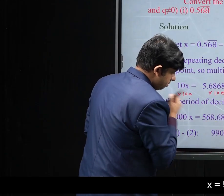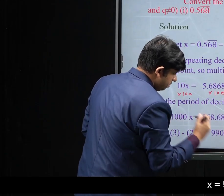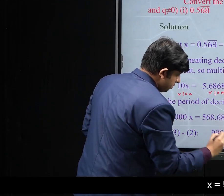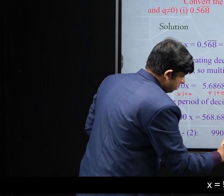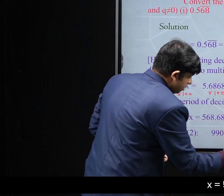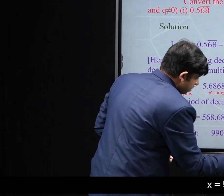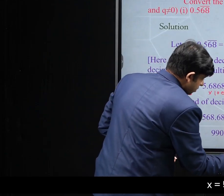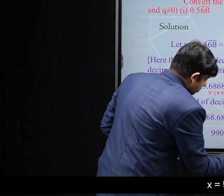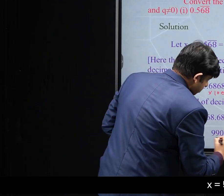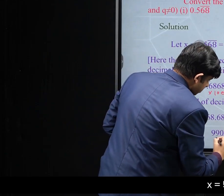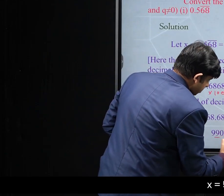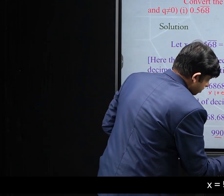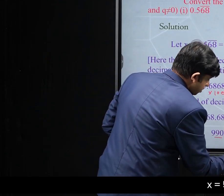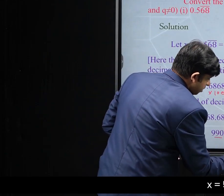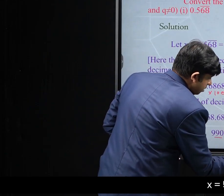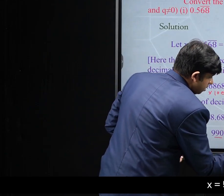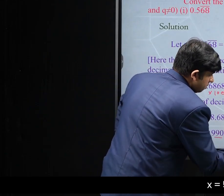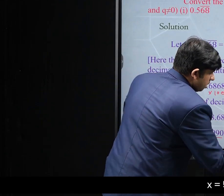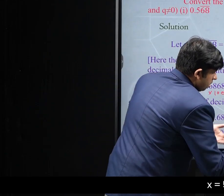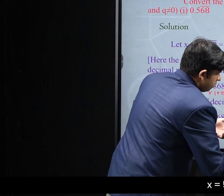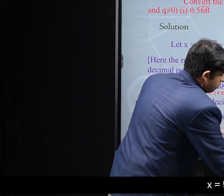या x is equal to 563/990।